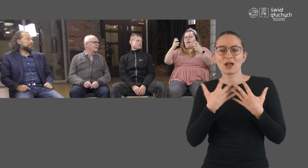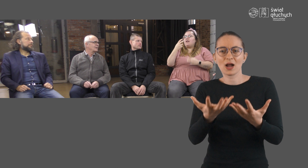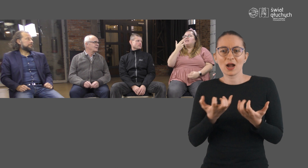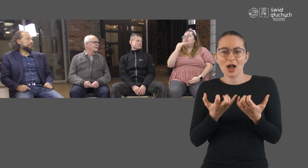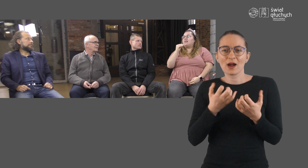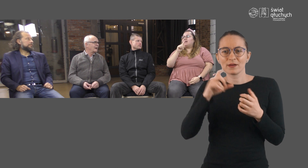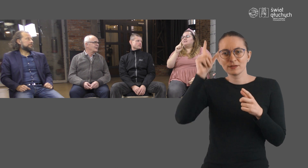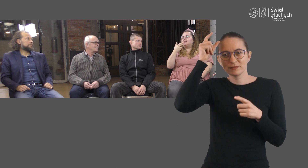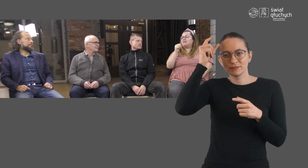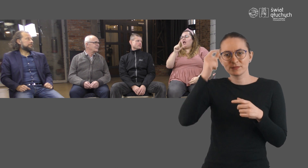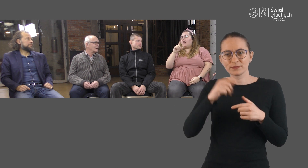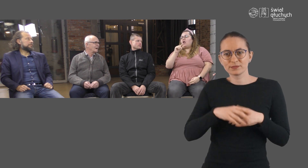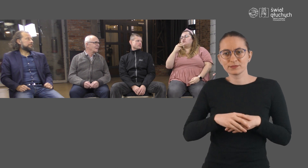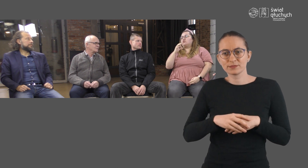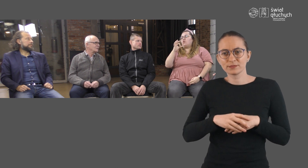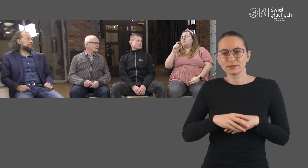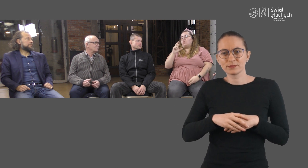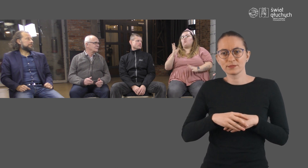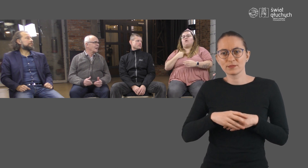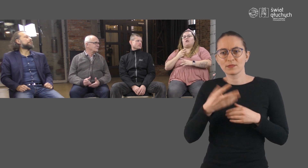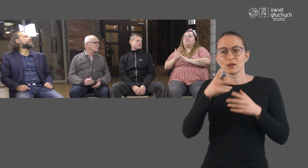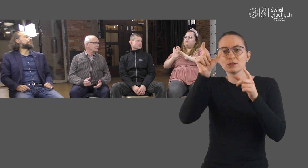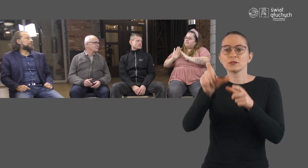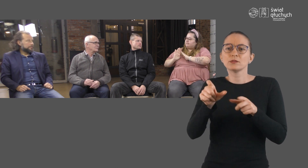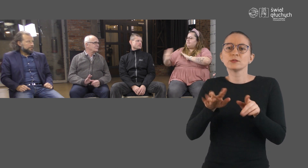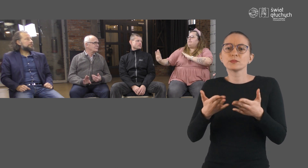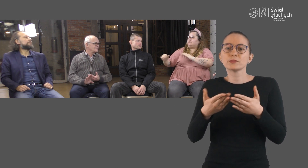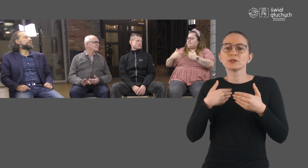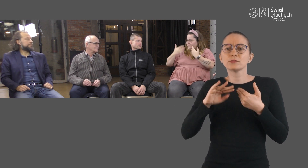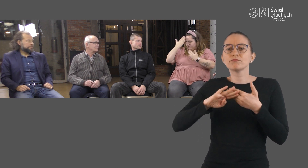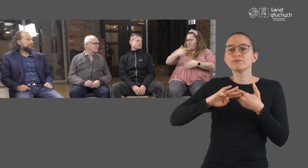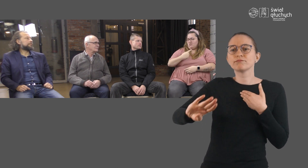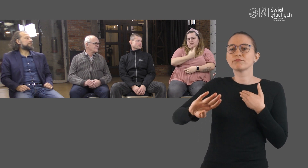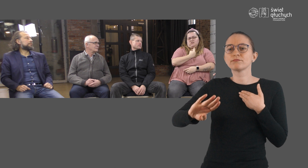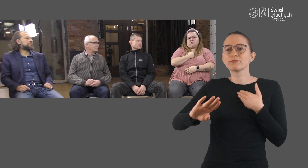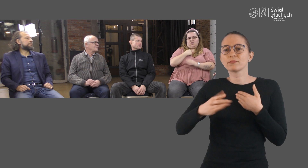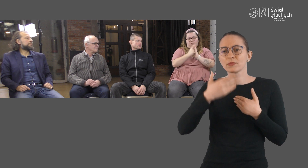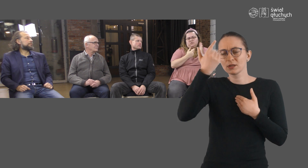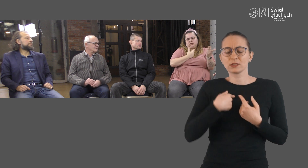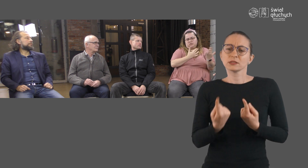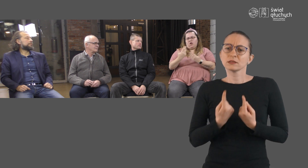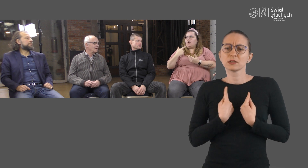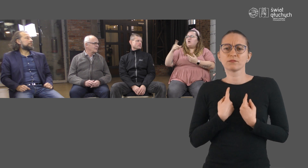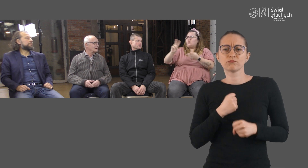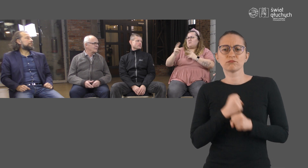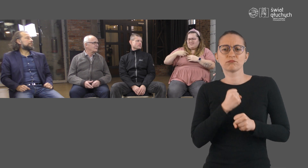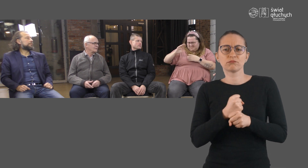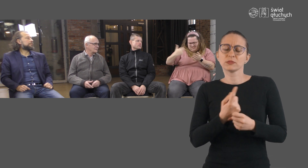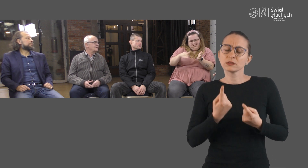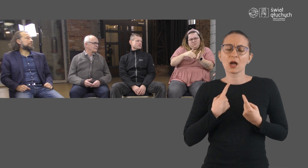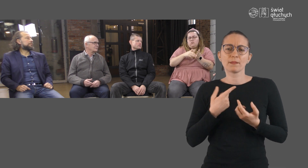niektóre osoby głuche chcą być niezależne, po prostu chcą czuć niezależność, wolą same na